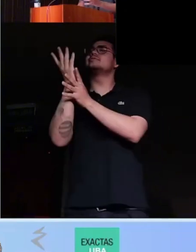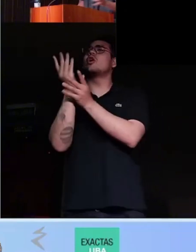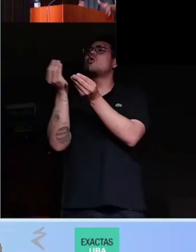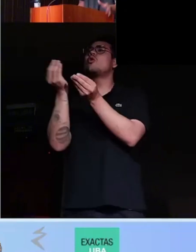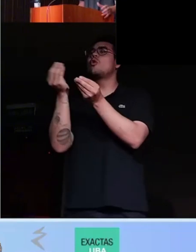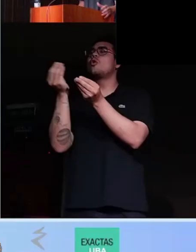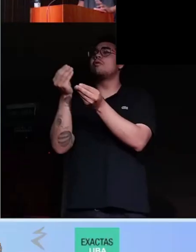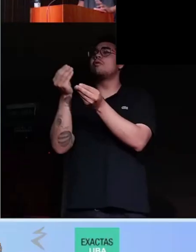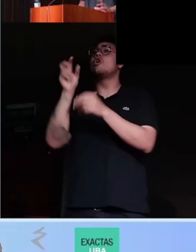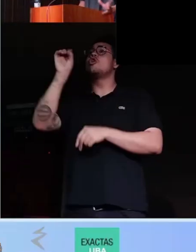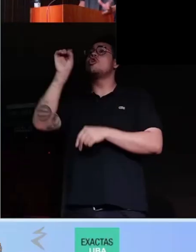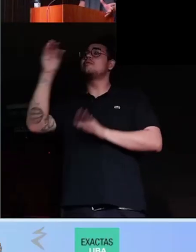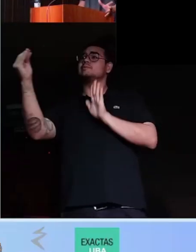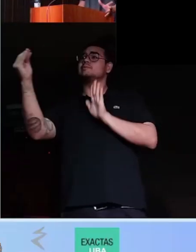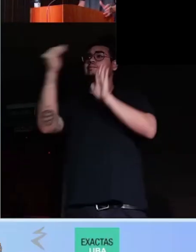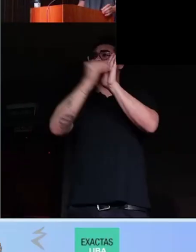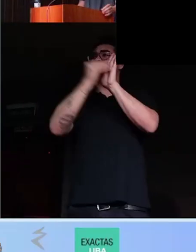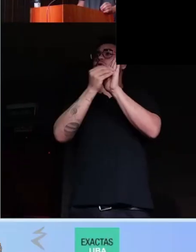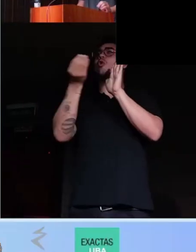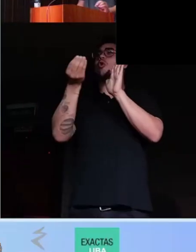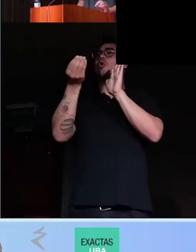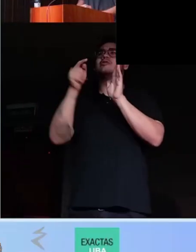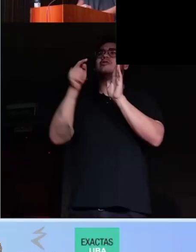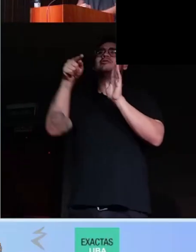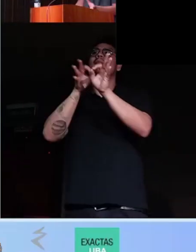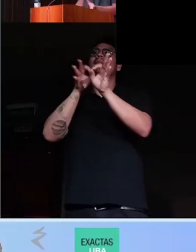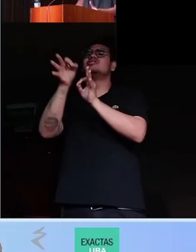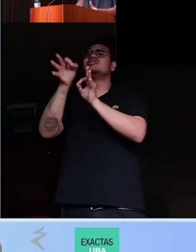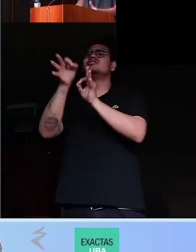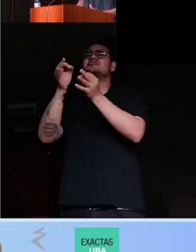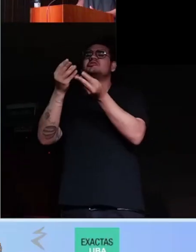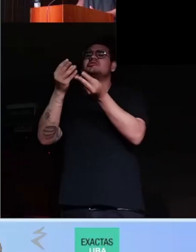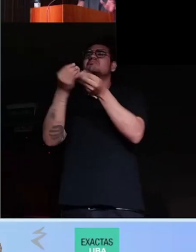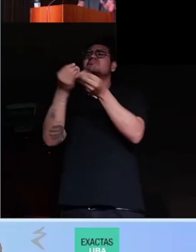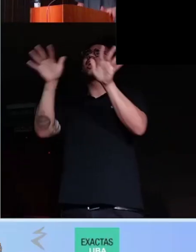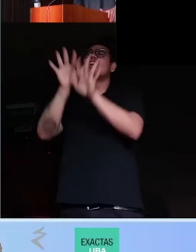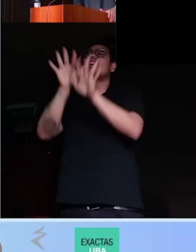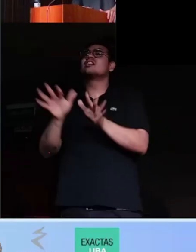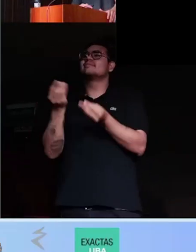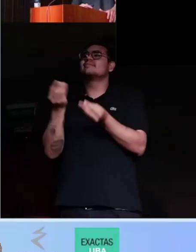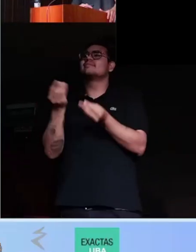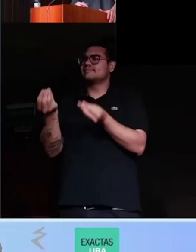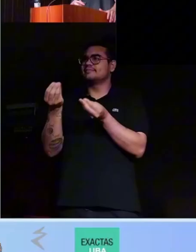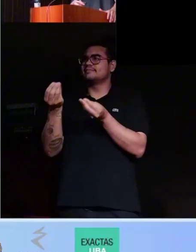nombré, cómo se utiliza y qué hace, básicamente.